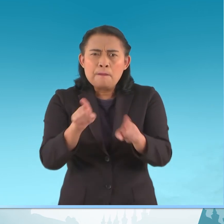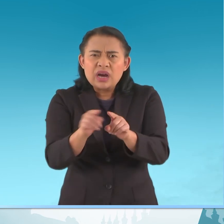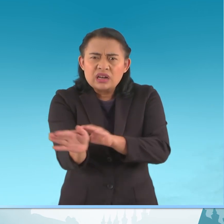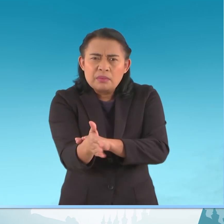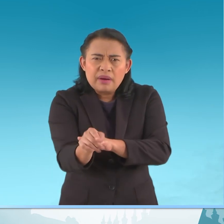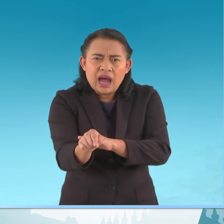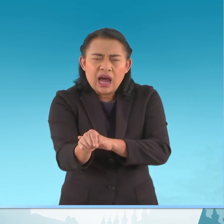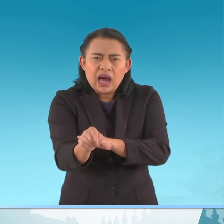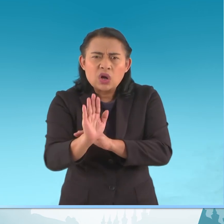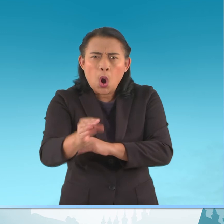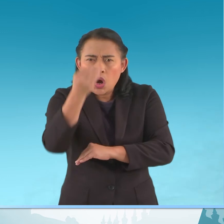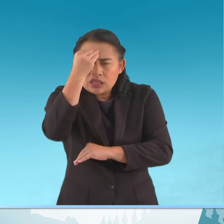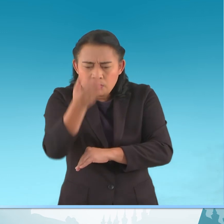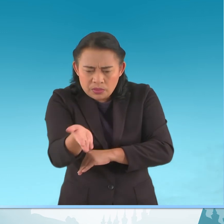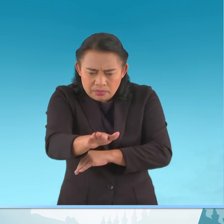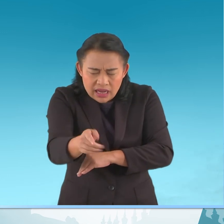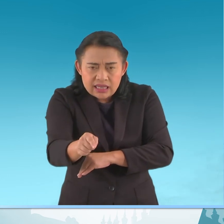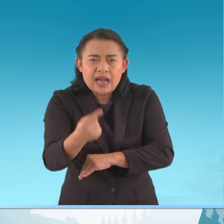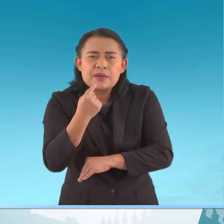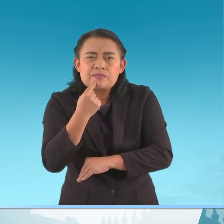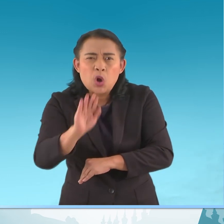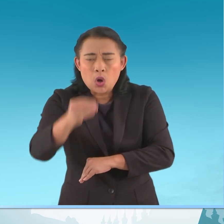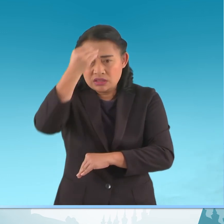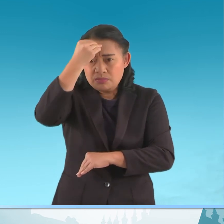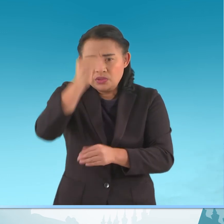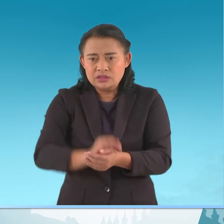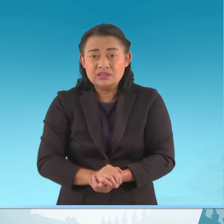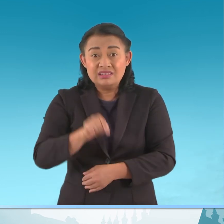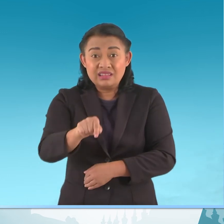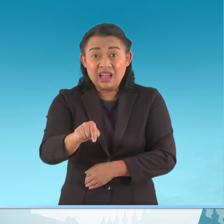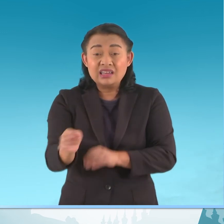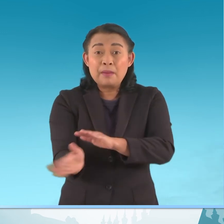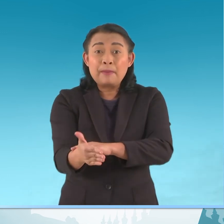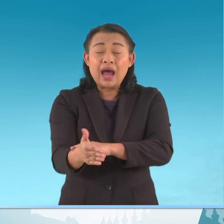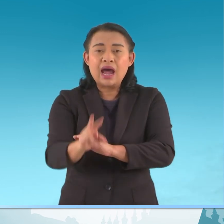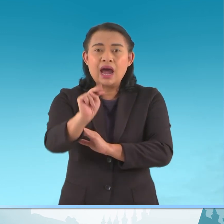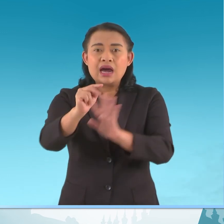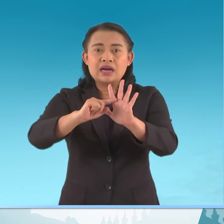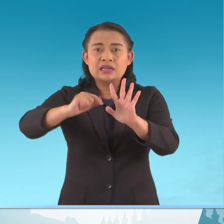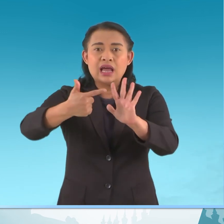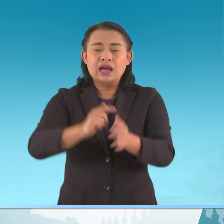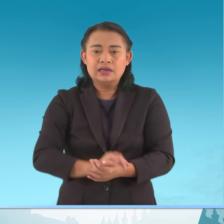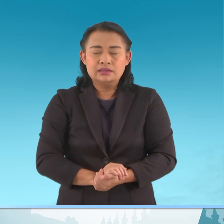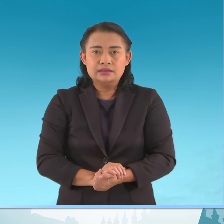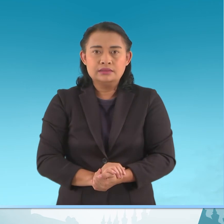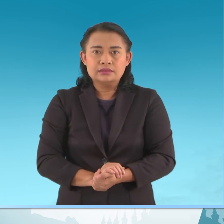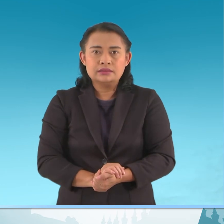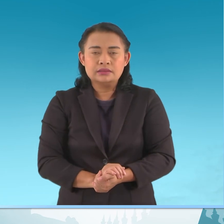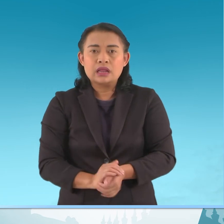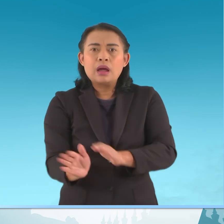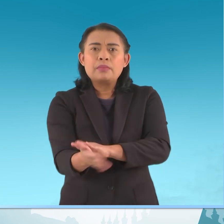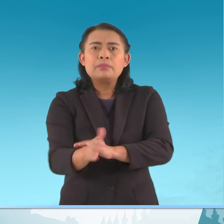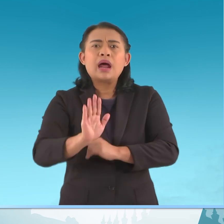ปลาย่างเกลือแบบญี่ปุ่นมากเลยแต่อันนี้เป็นฟังนางนะครับป่ะนามที่ว่ากันว่า